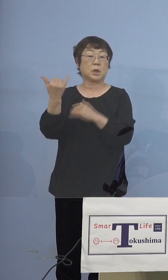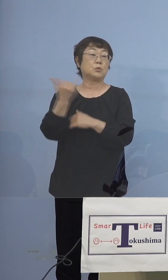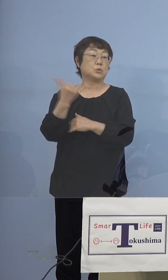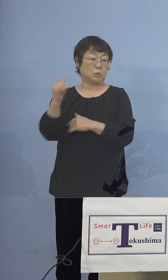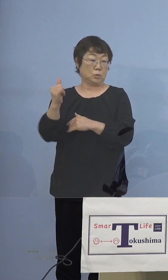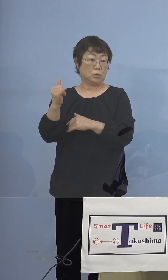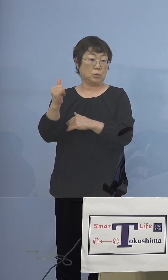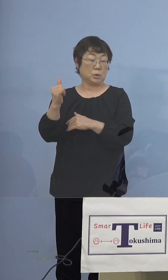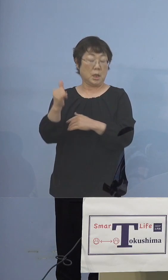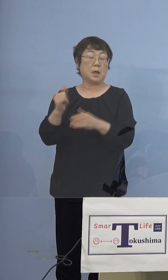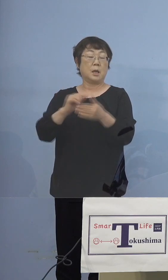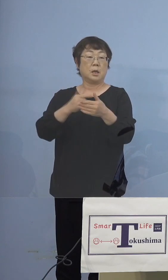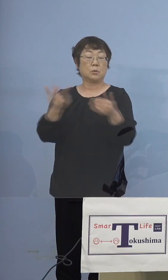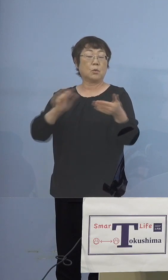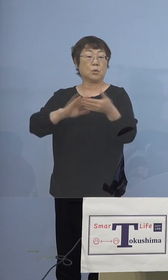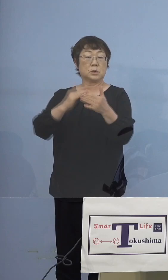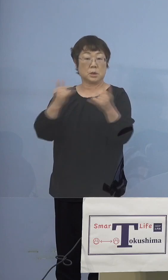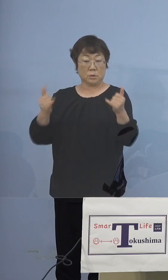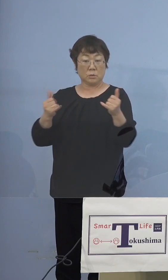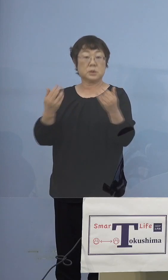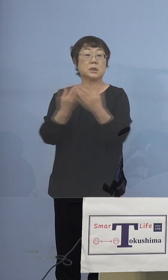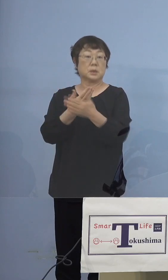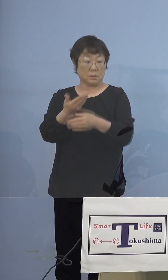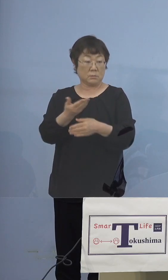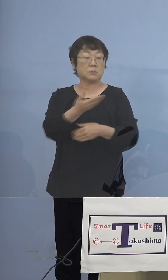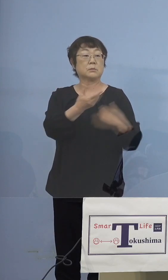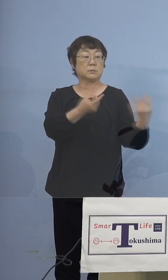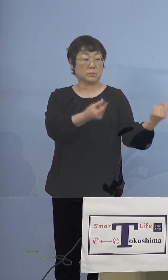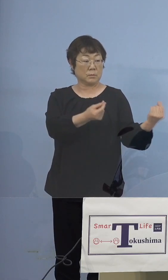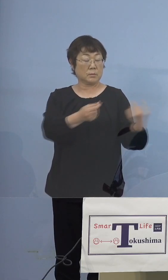それは濃厚接触者でと、 はい。 で